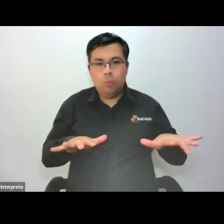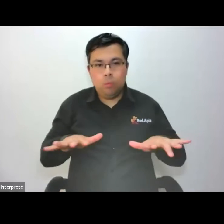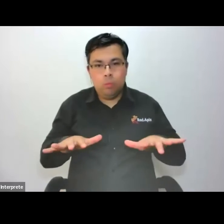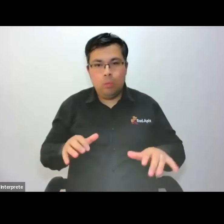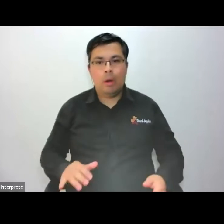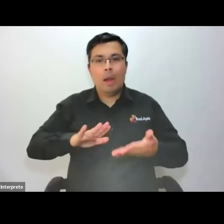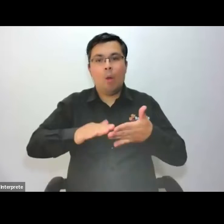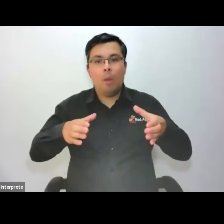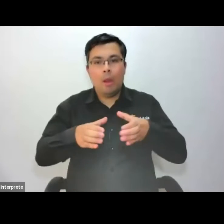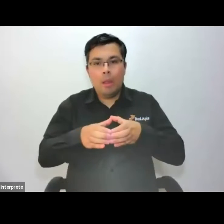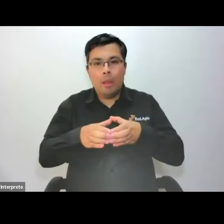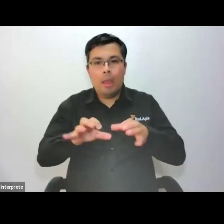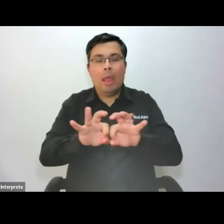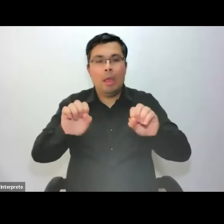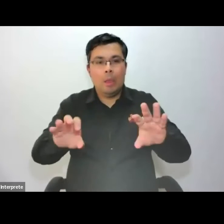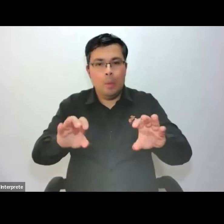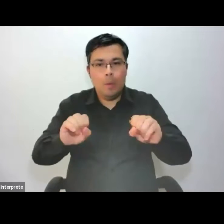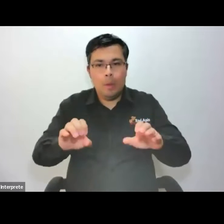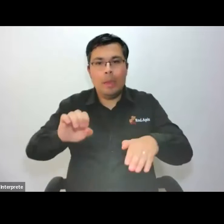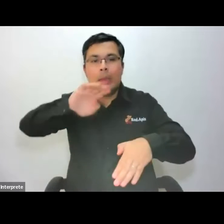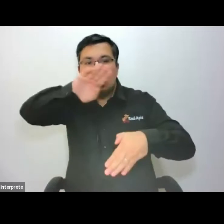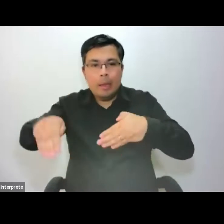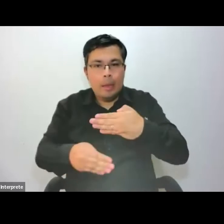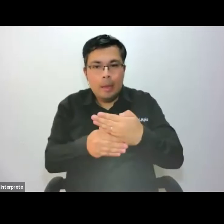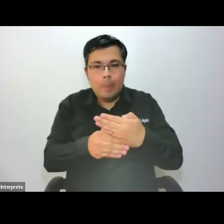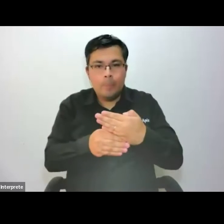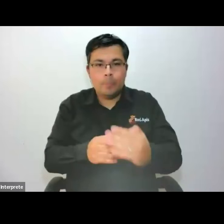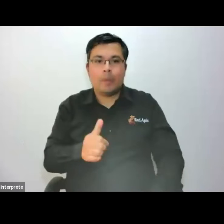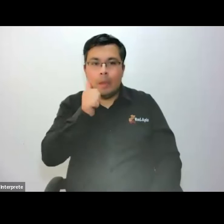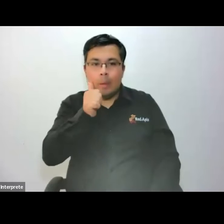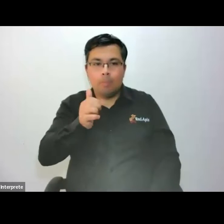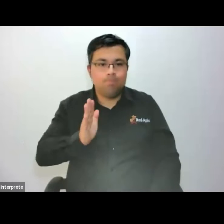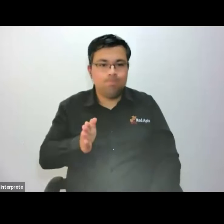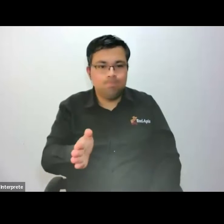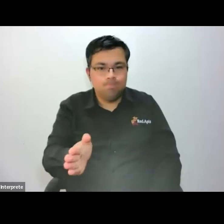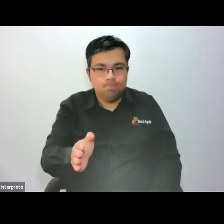instrumentos que cotidianamente la escuela, jardines, liceos ocupan para ello.